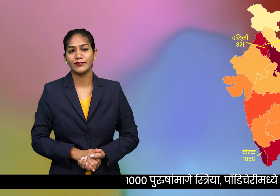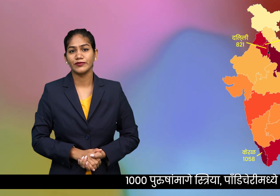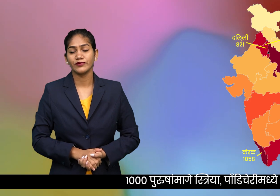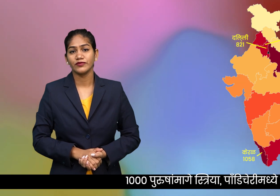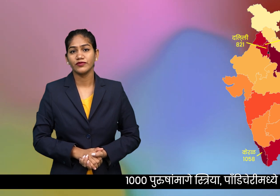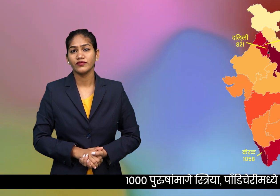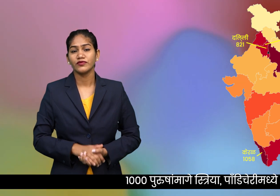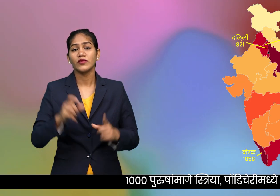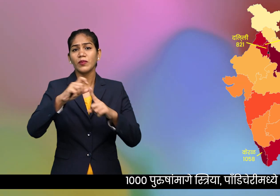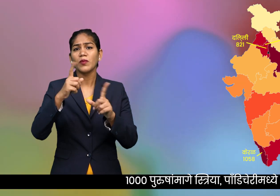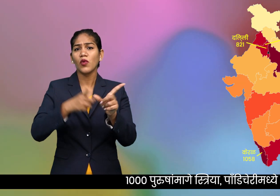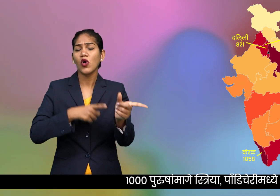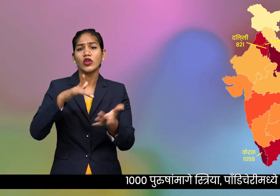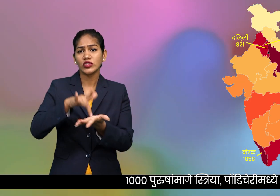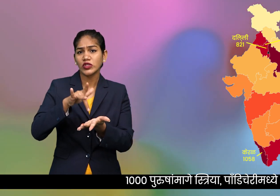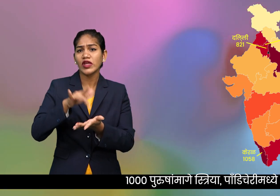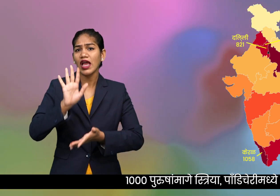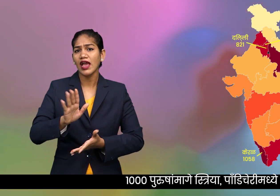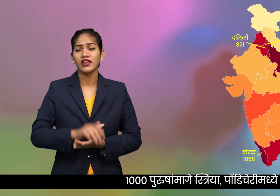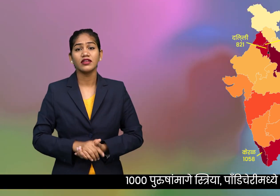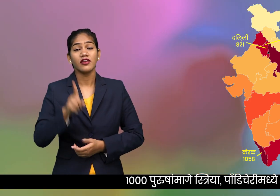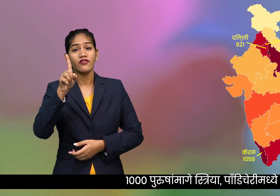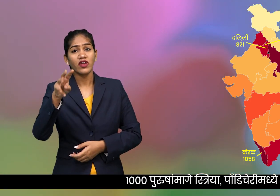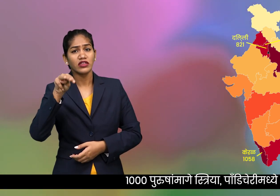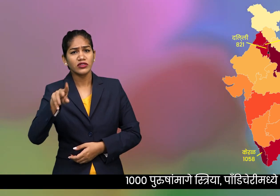1,000 पुरुषांमागे स्त्रिया पॉंडेचेरीमध्ये 1,001 आहेत.